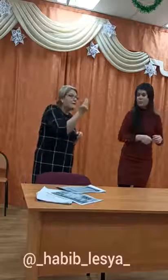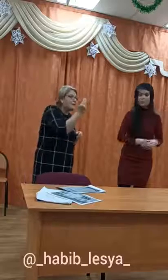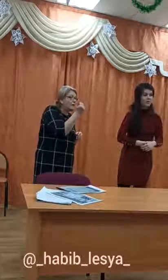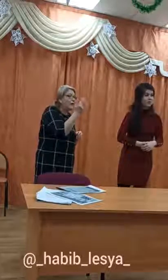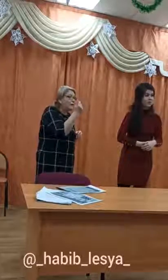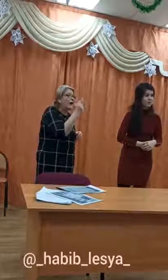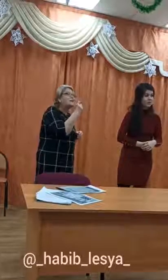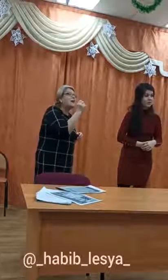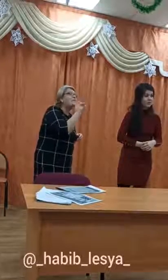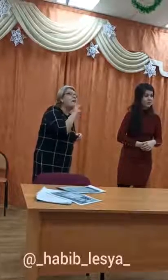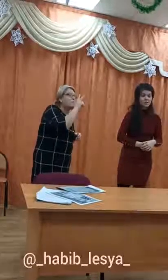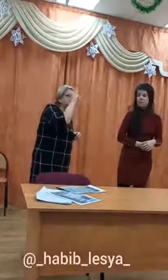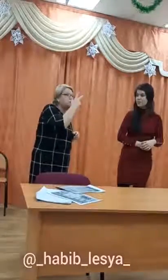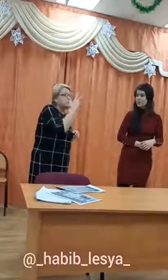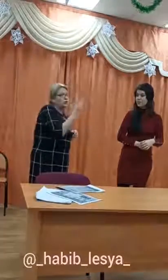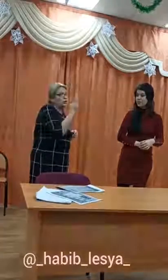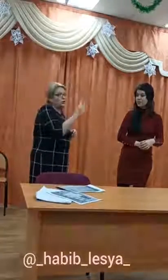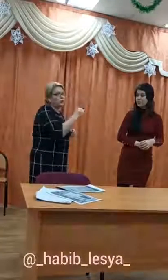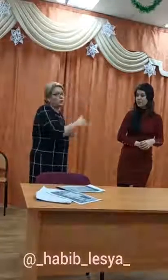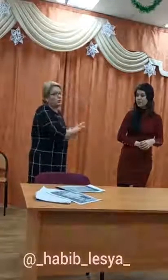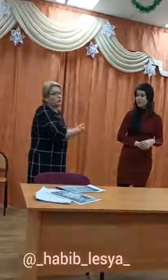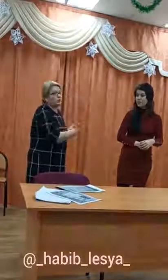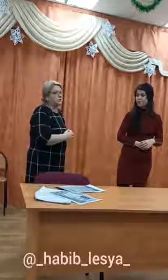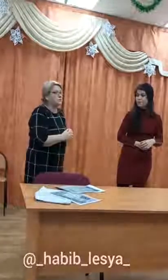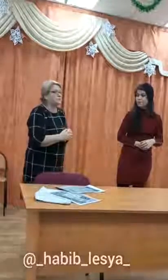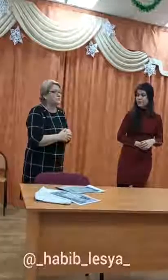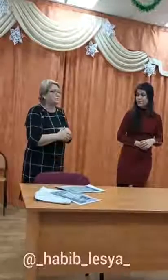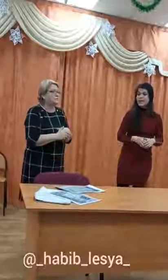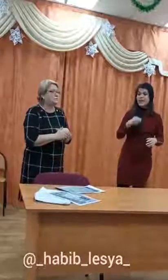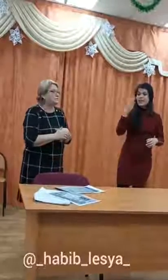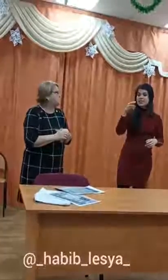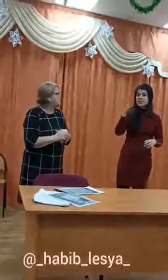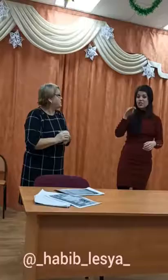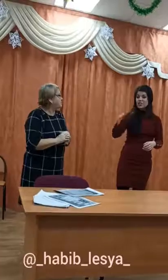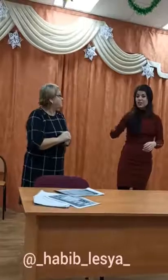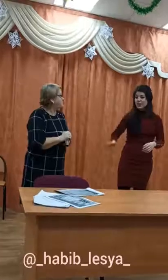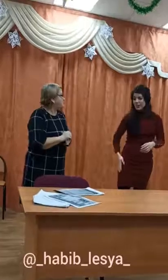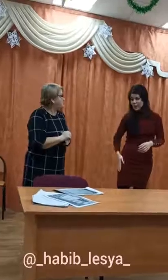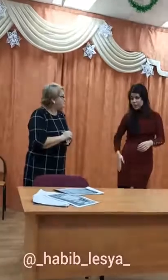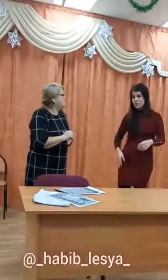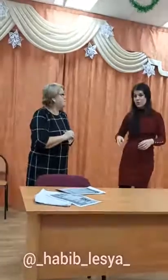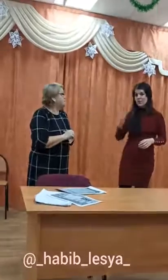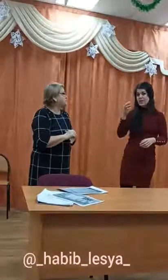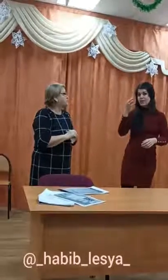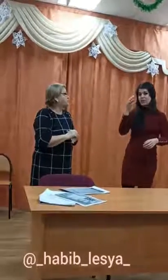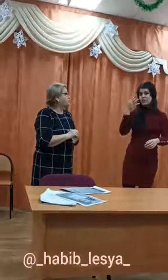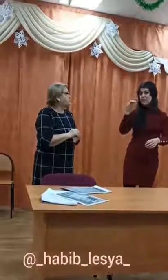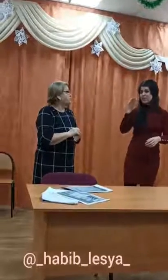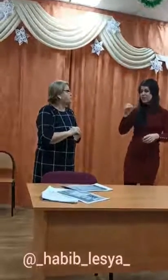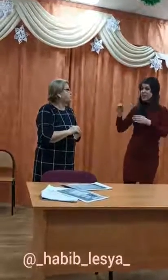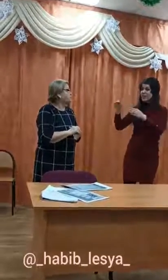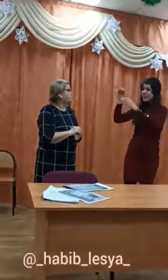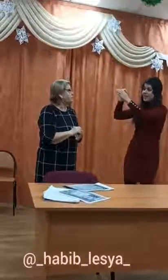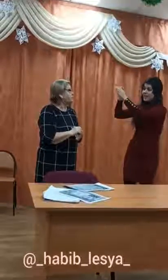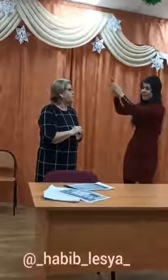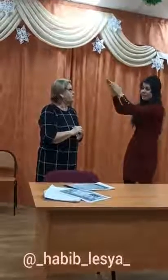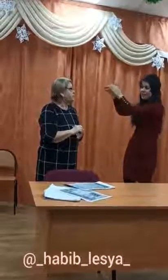Да. За 2 месяца 3-4 тысячи. 34. Карман еще 40 тысяч